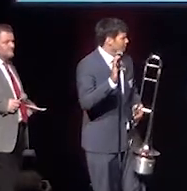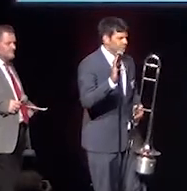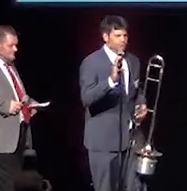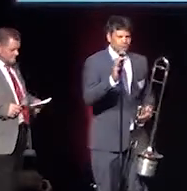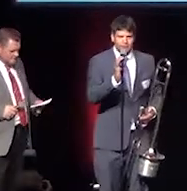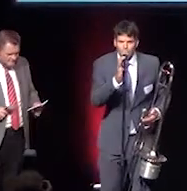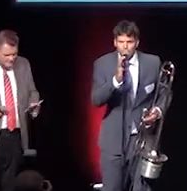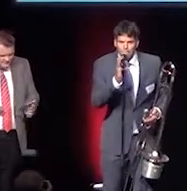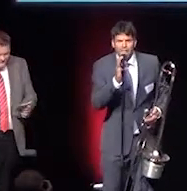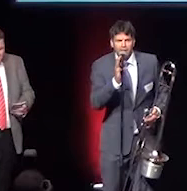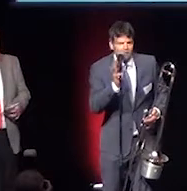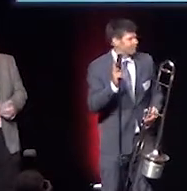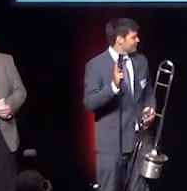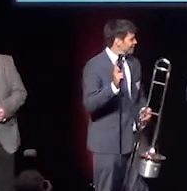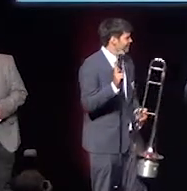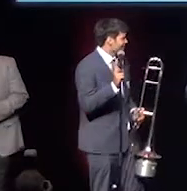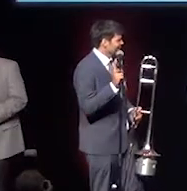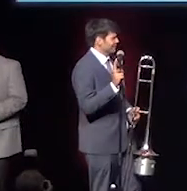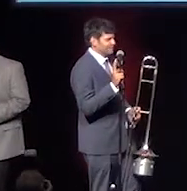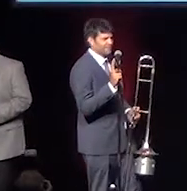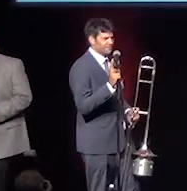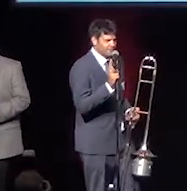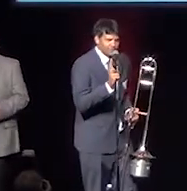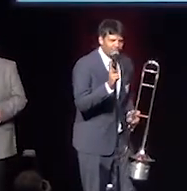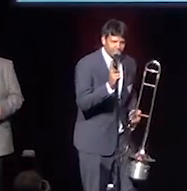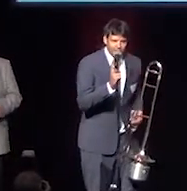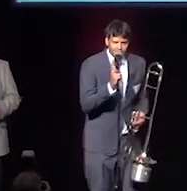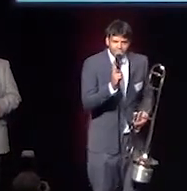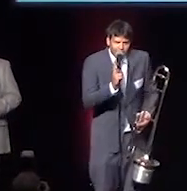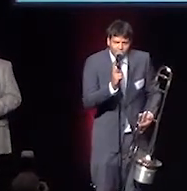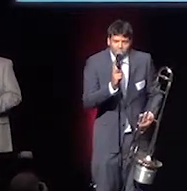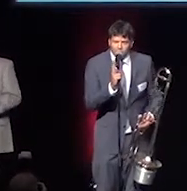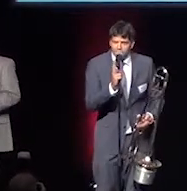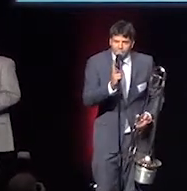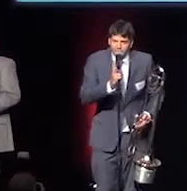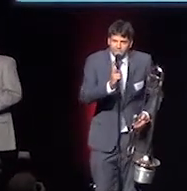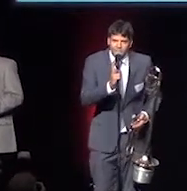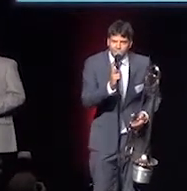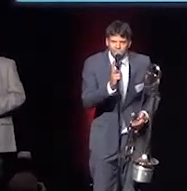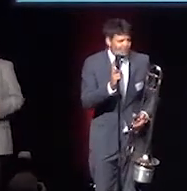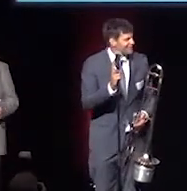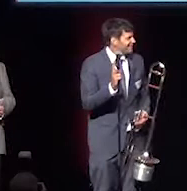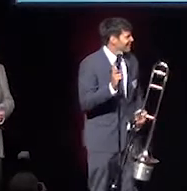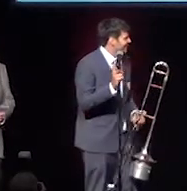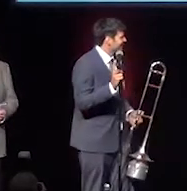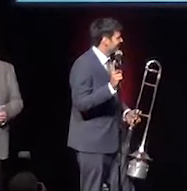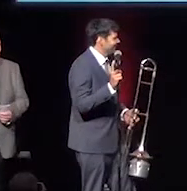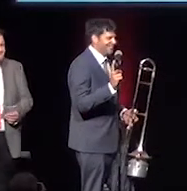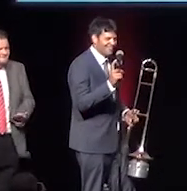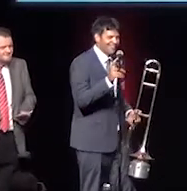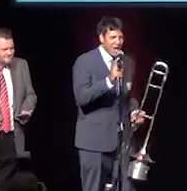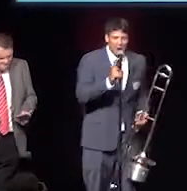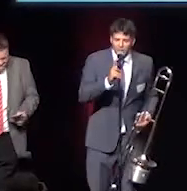Komm vorbei. Mit 6 Euro bist du dabei. Mit 6 Euro, das ist das schon. How can